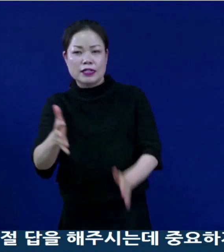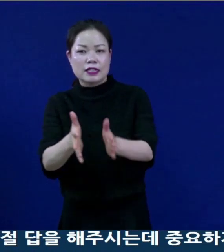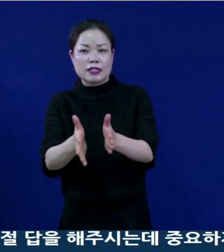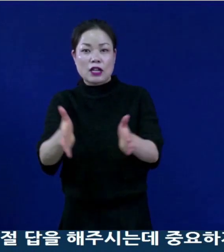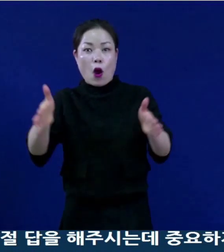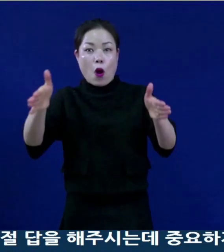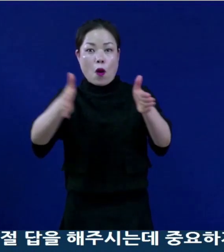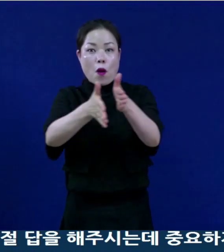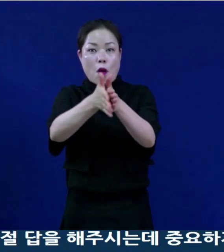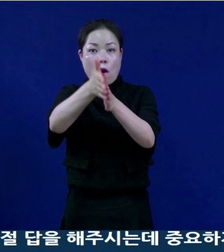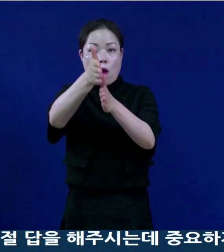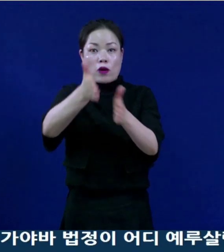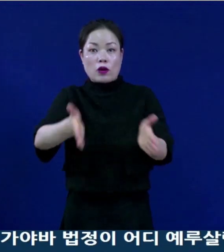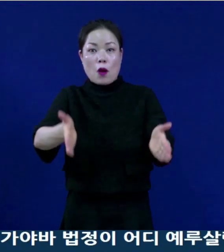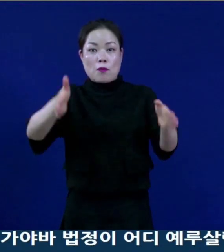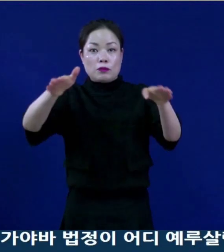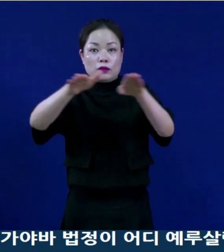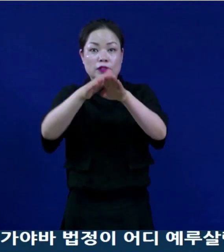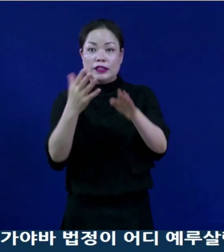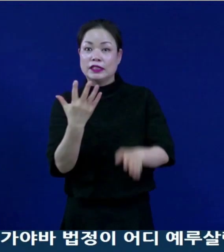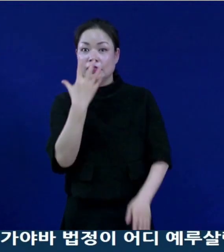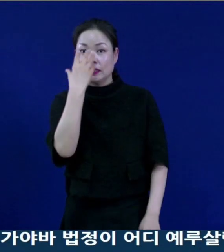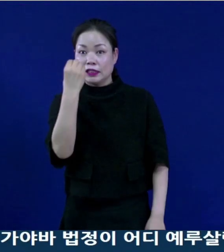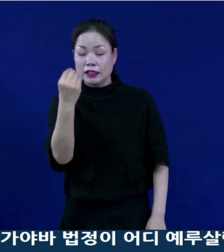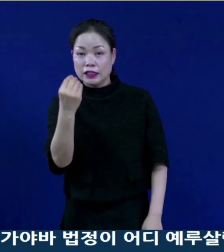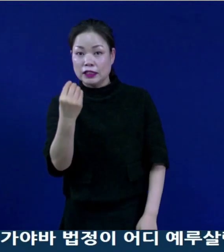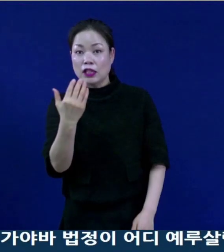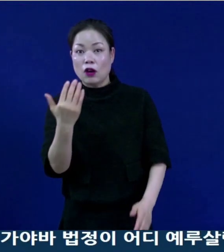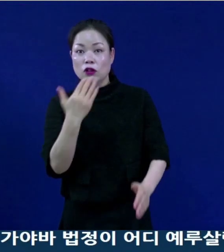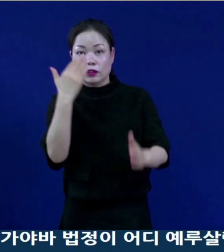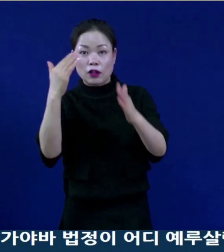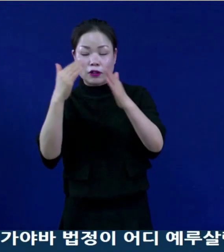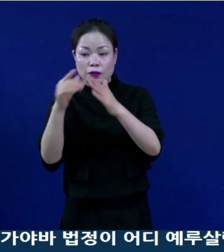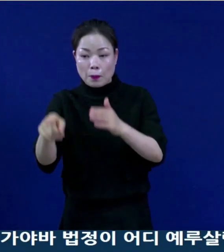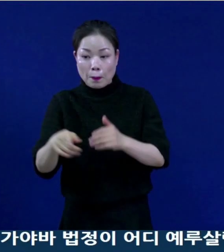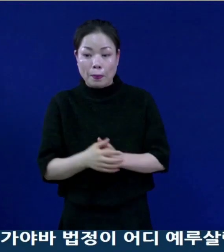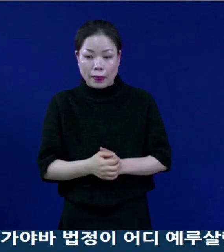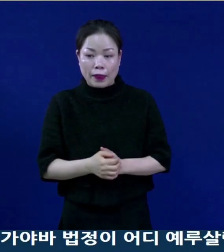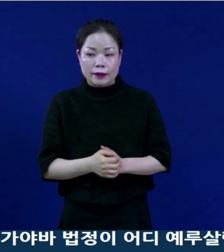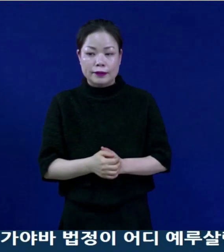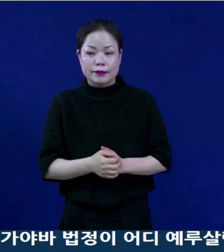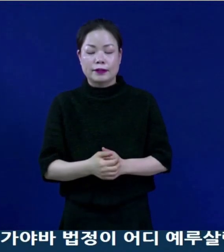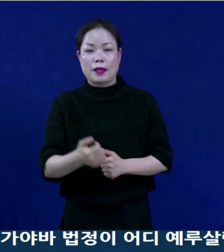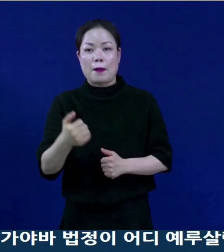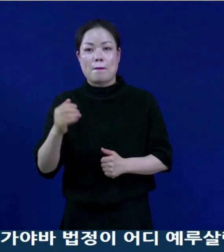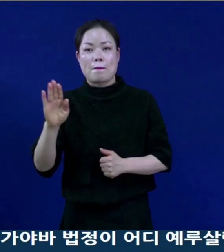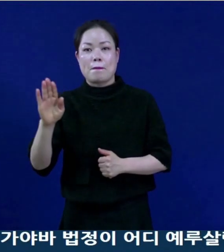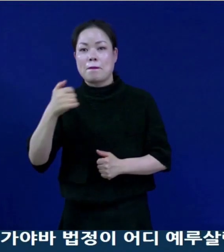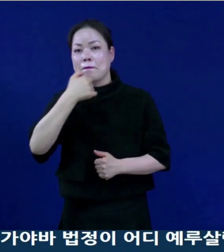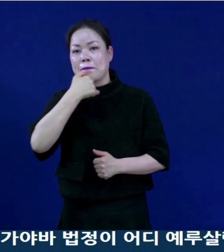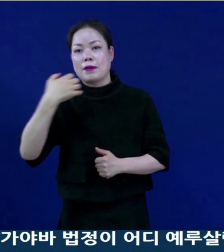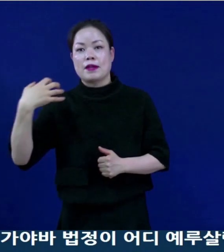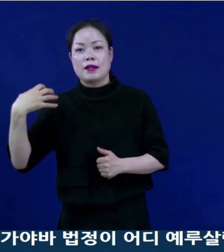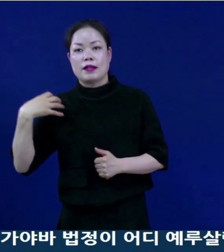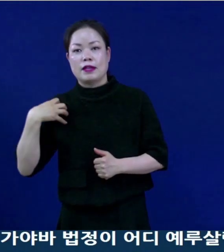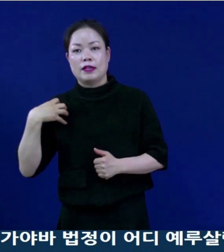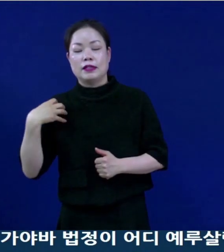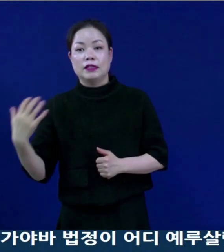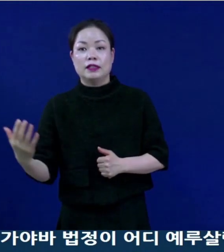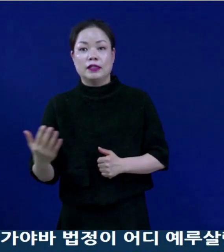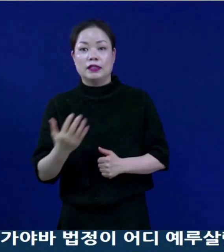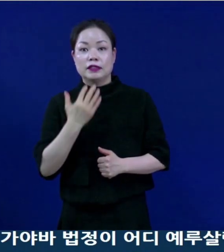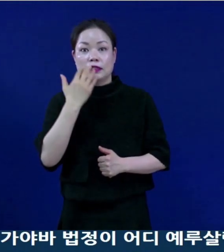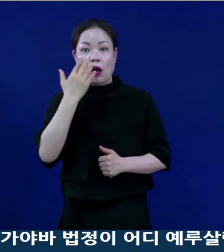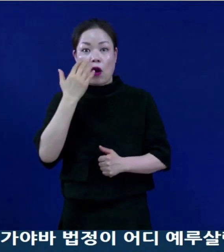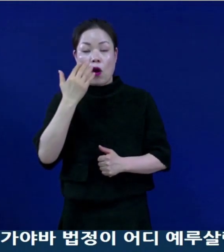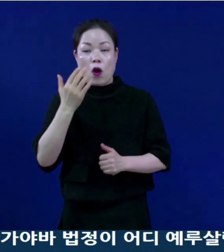그 성전 위쪽으로 여러분 볼 때 오른쪽으로 빌라도 법정 보이죠? 근데 이건 성전의 일부입니다.